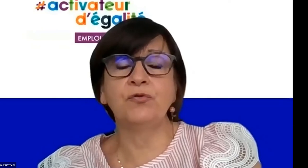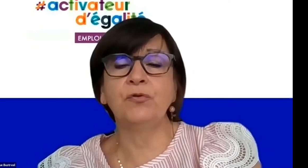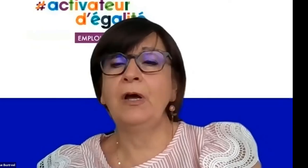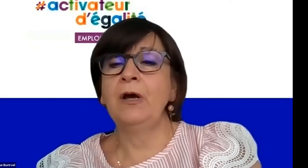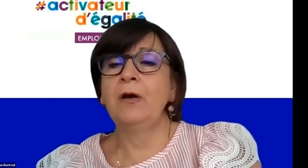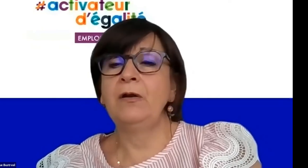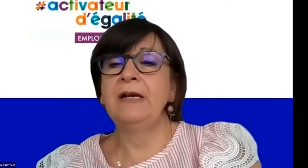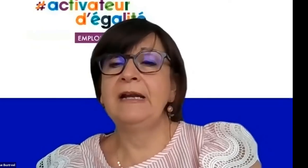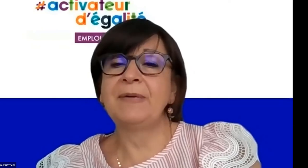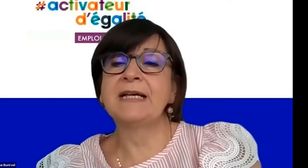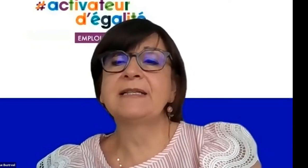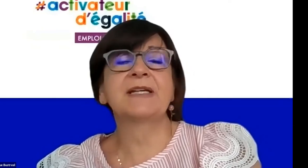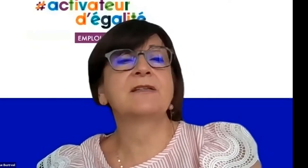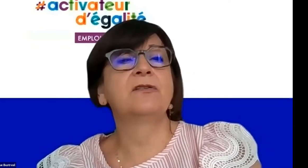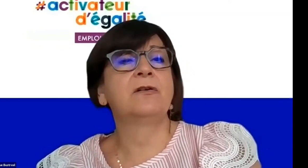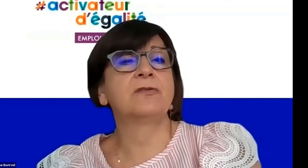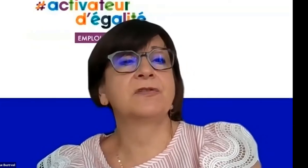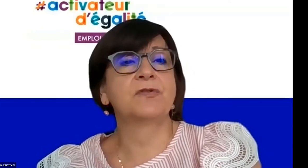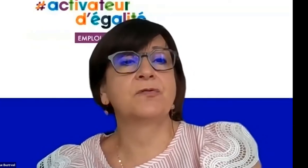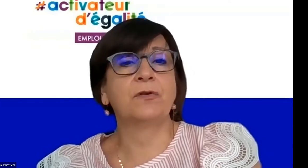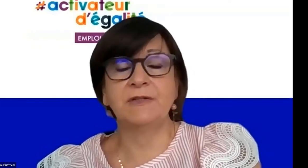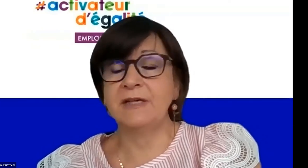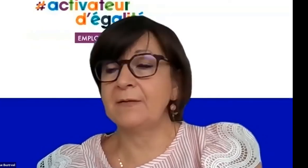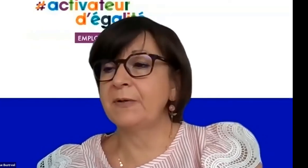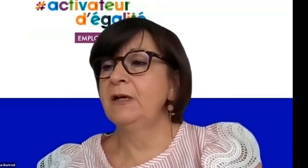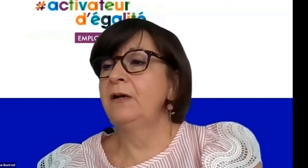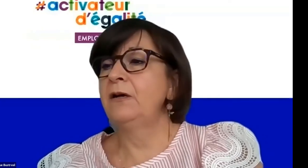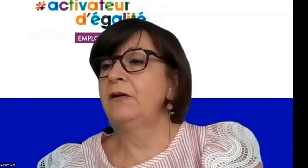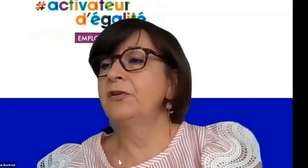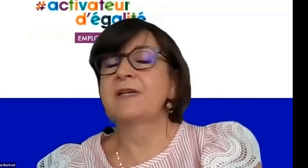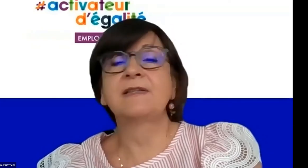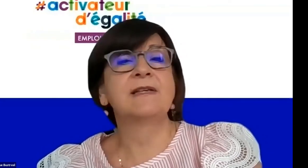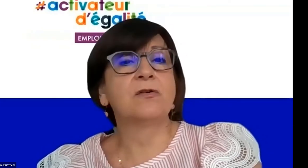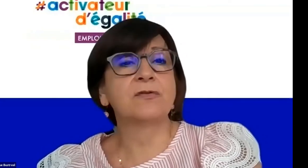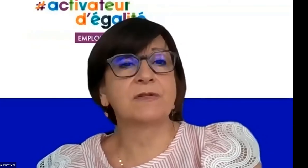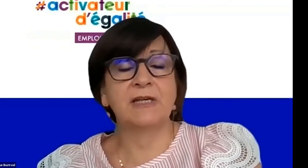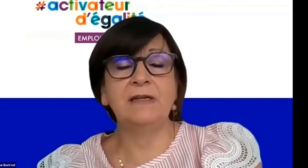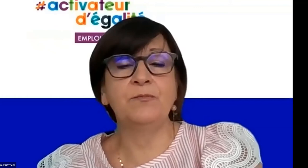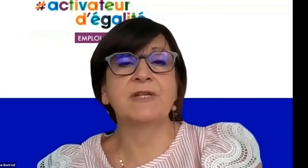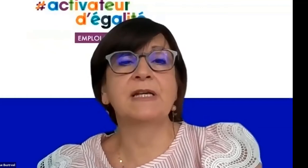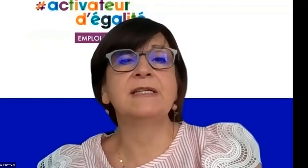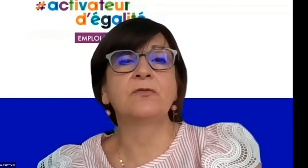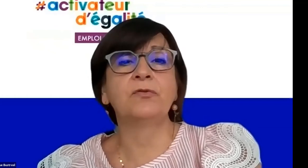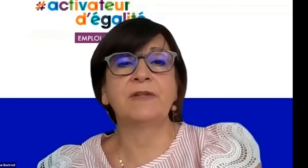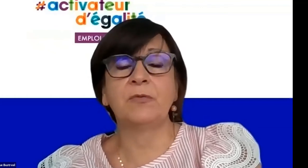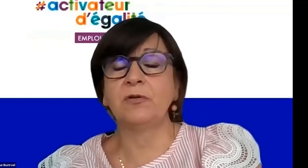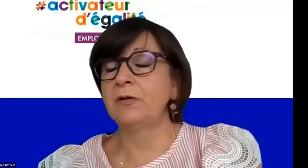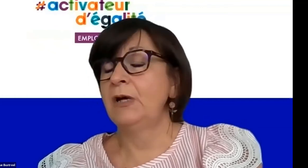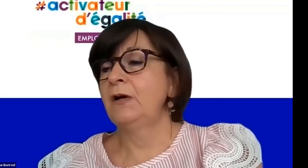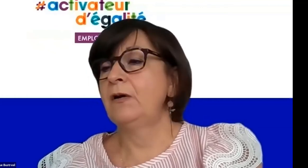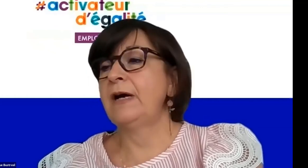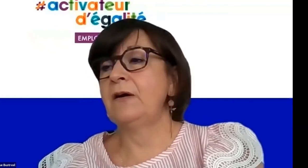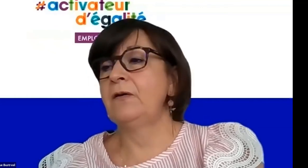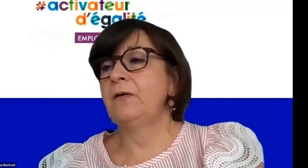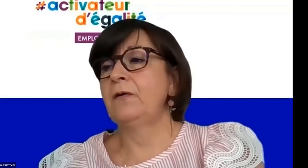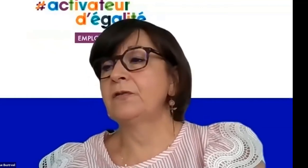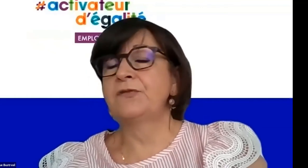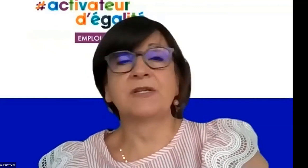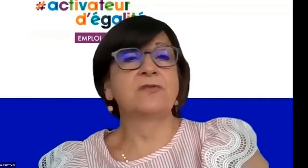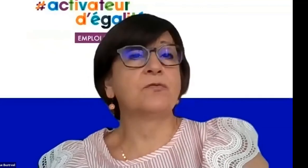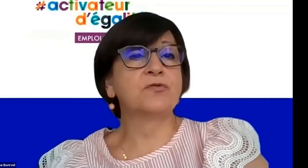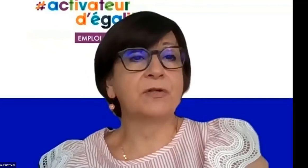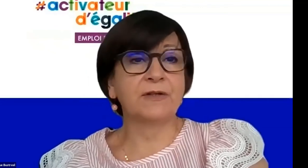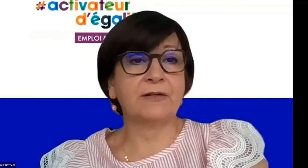spécifiquement sur la place des personnes en situation de handicap dans cette séquence et pour celles qui sont notamment